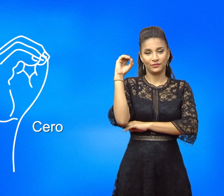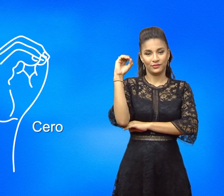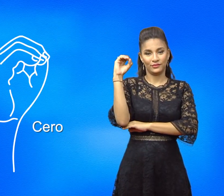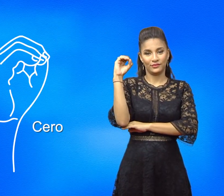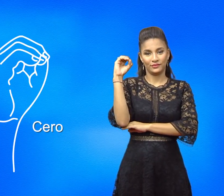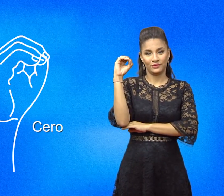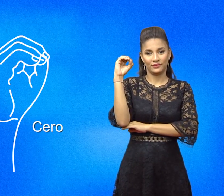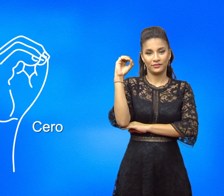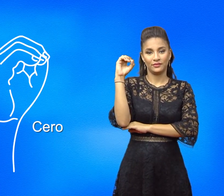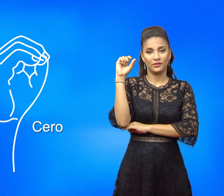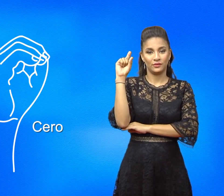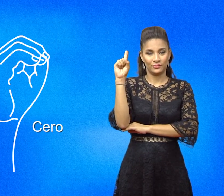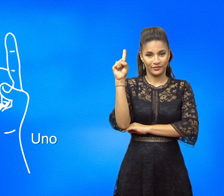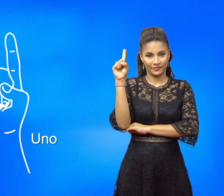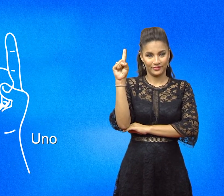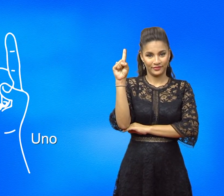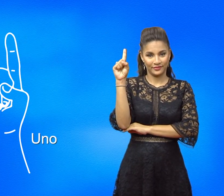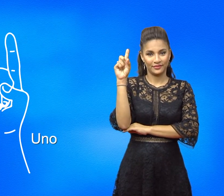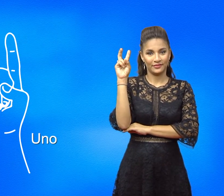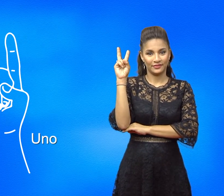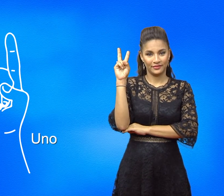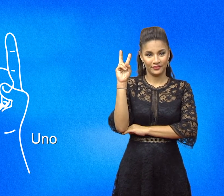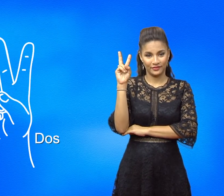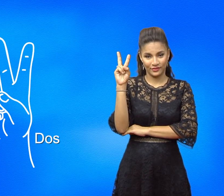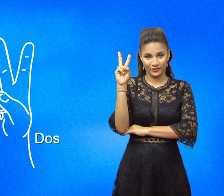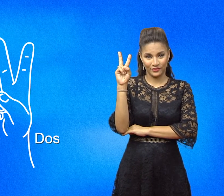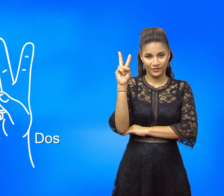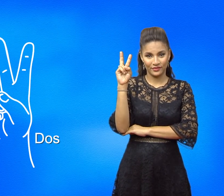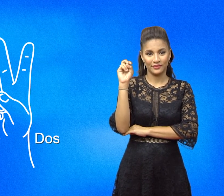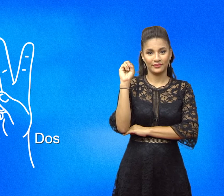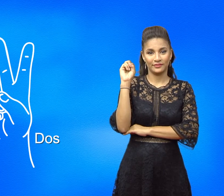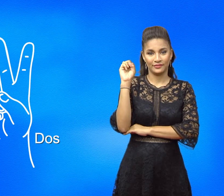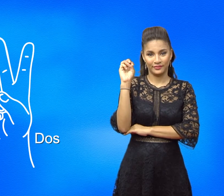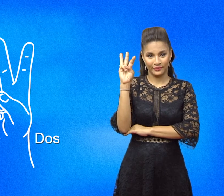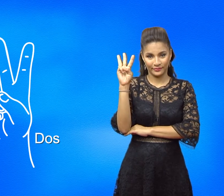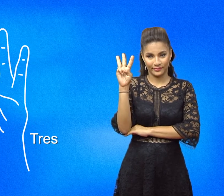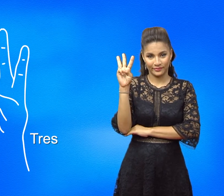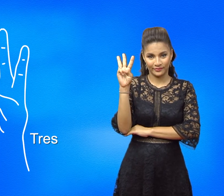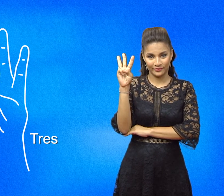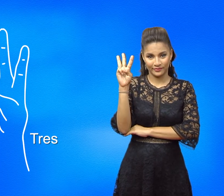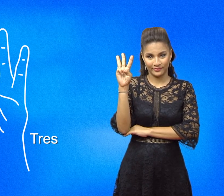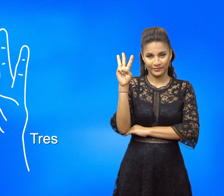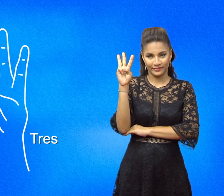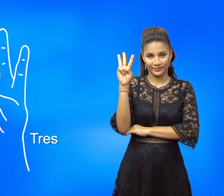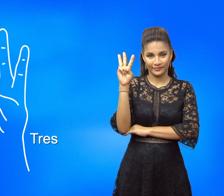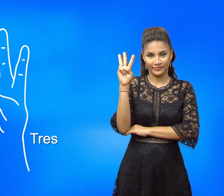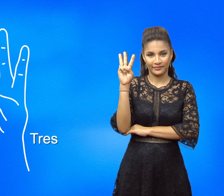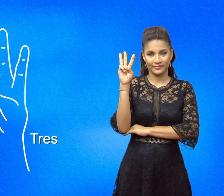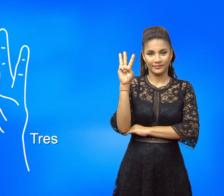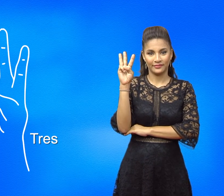0 1 2 3